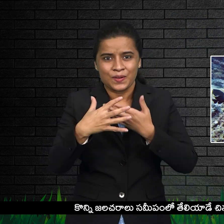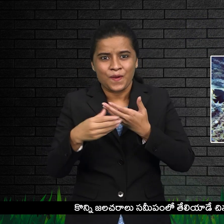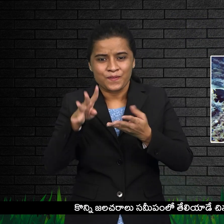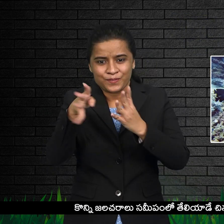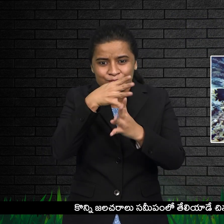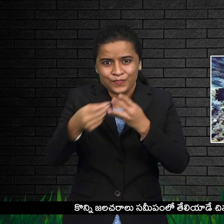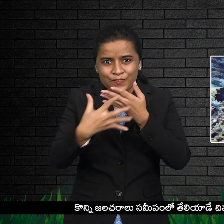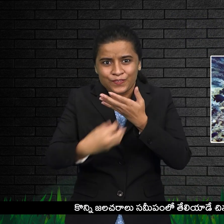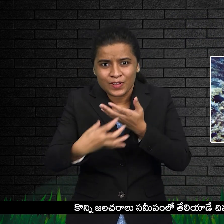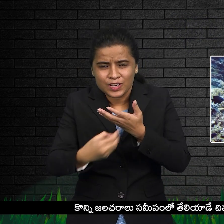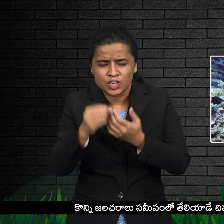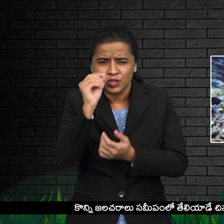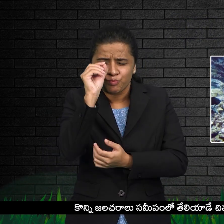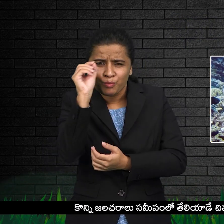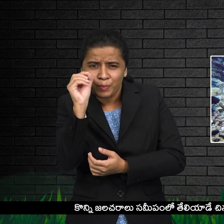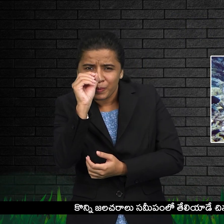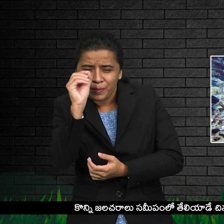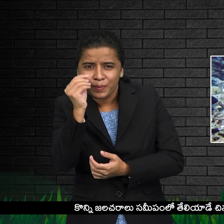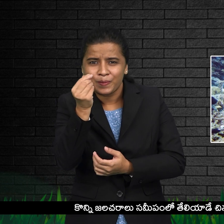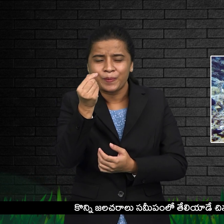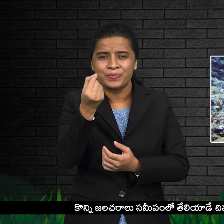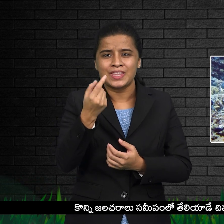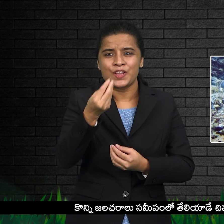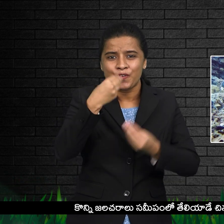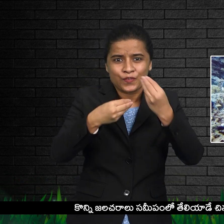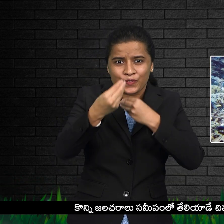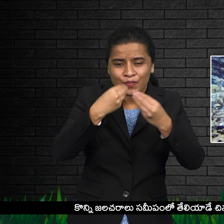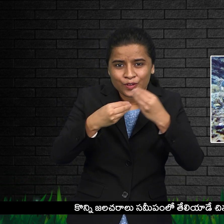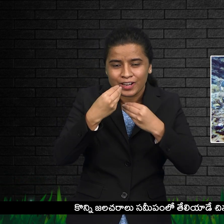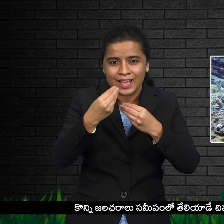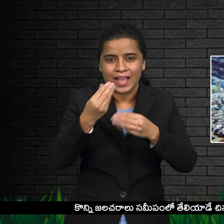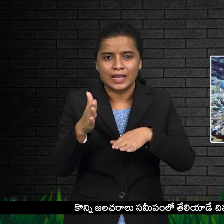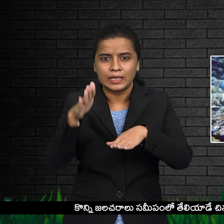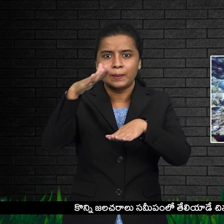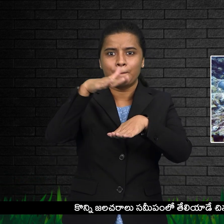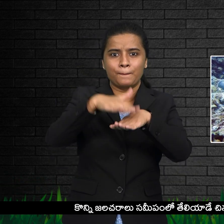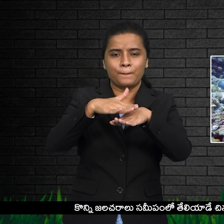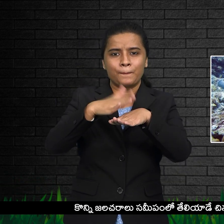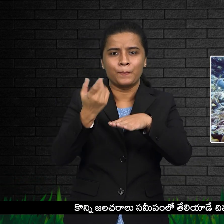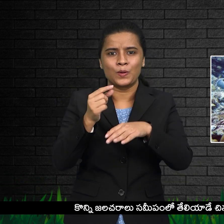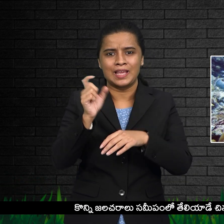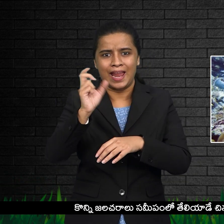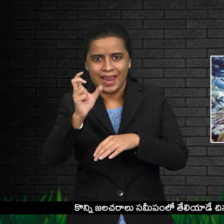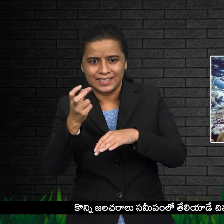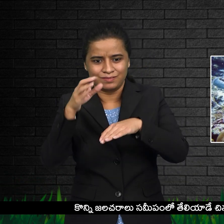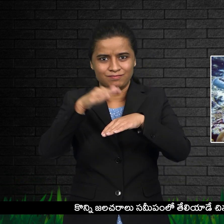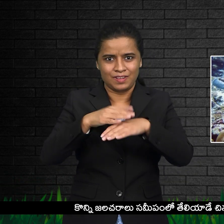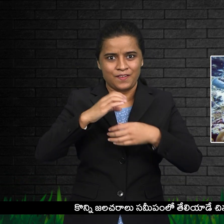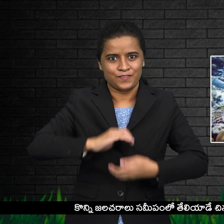కొన్ని జలచరాలు సమీపంలో తేలియాడే చిన్న చిన్న ఆహార కణాలను వడపోసి వాటిని తింటాయి.